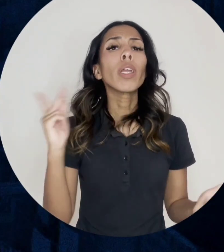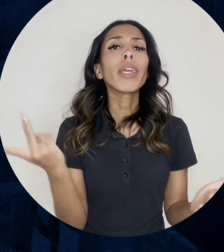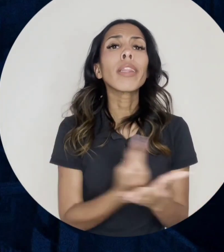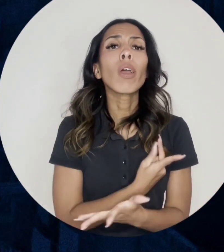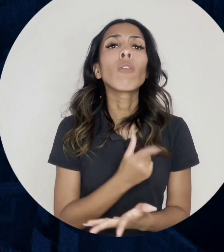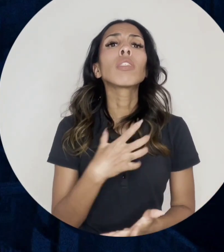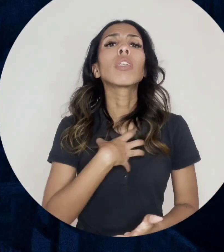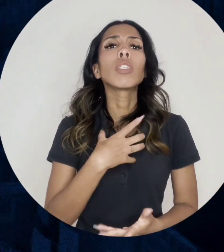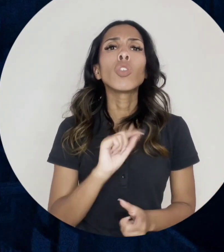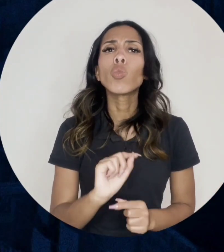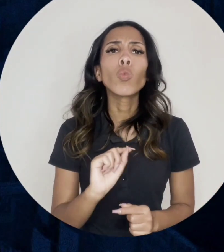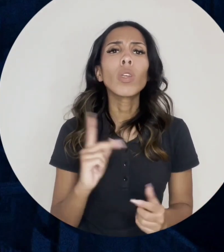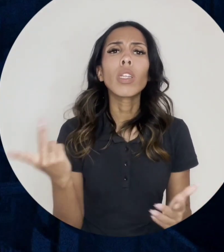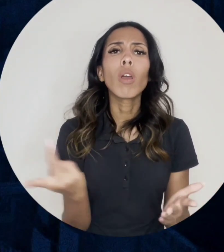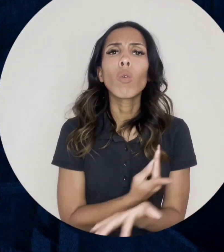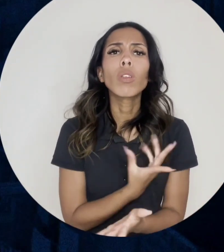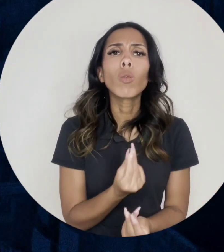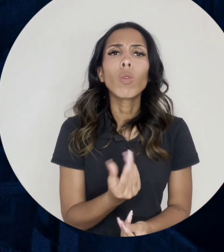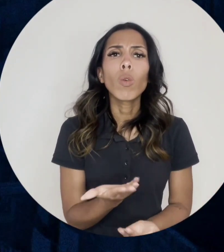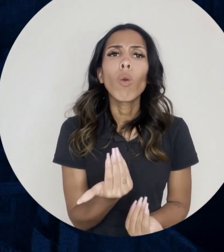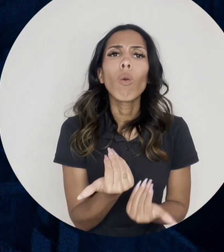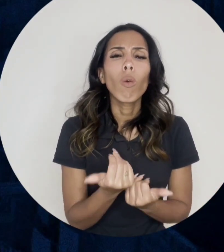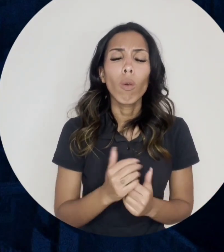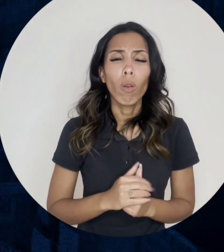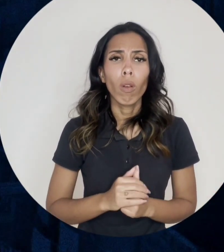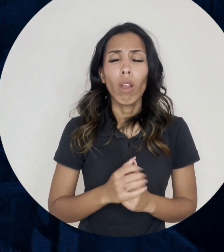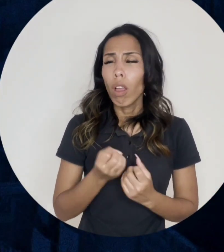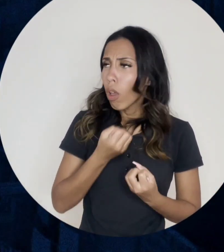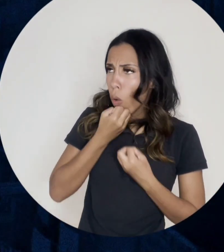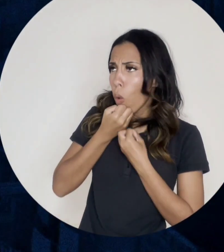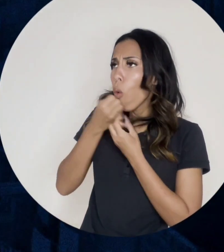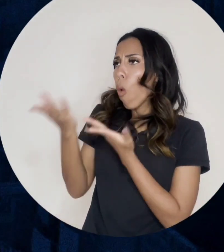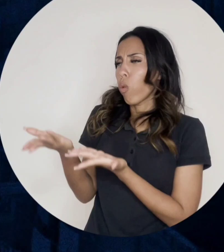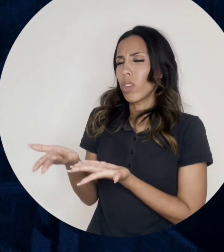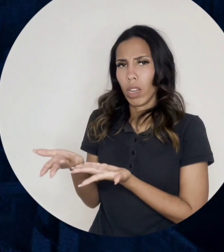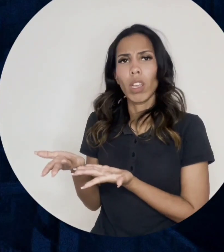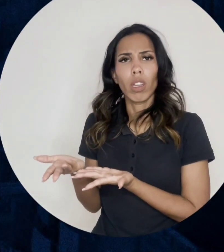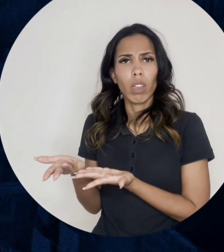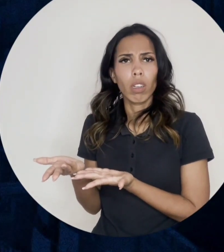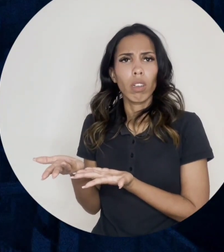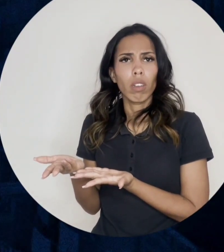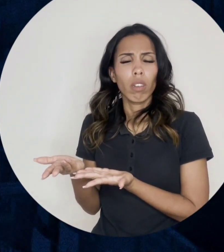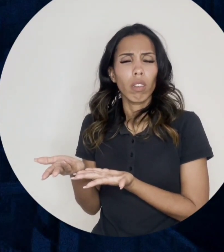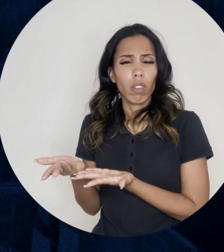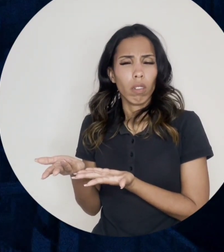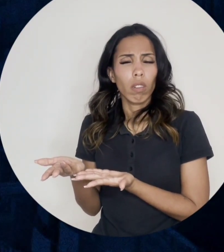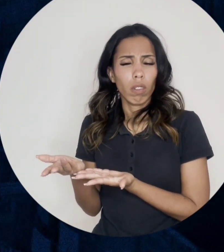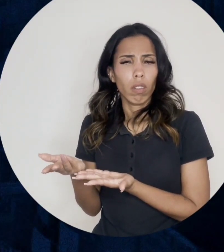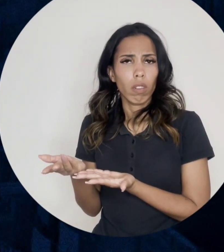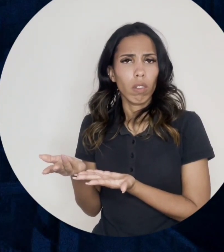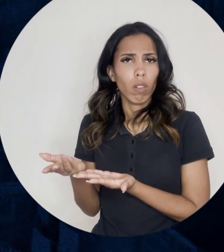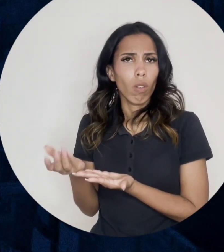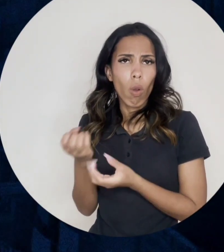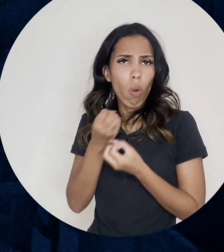tu está sentindo. Aí eu contei para ela. Eu faltava